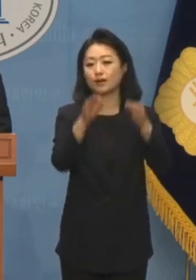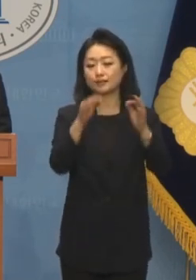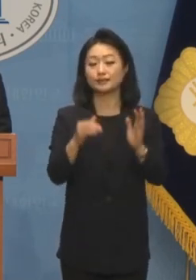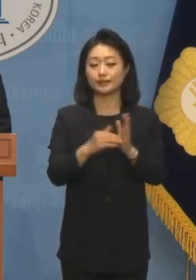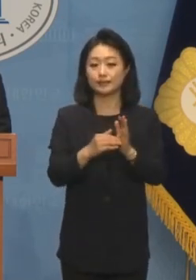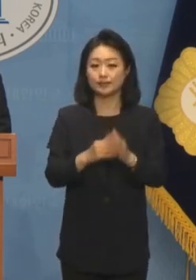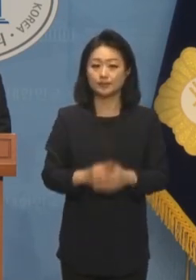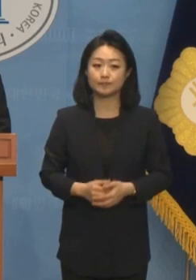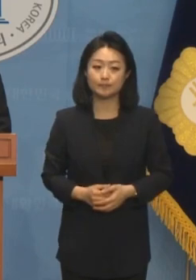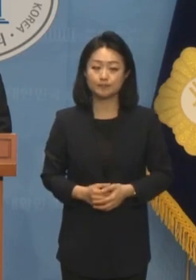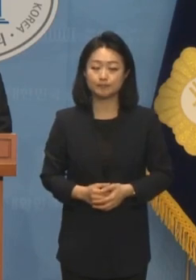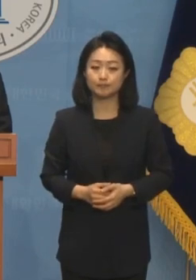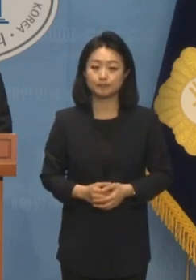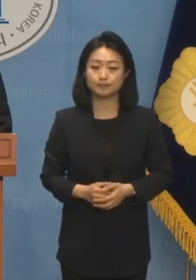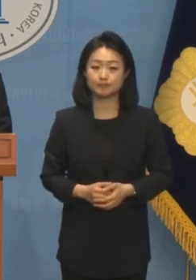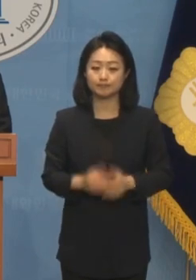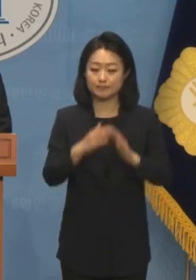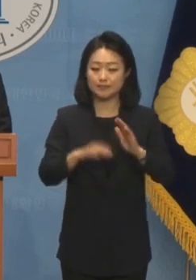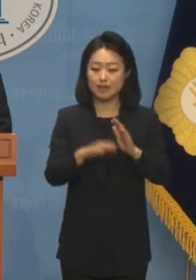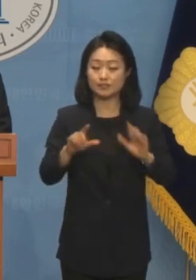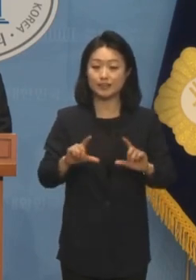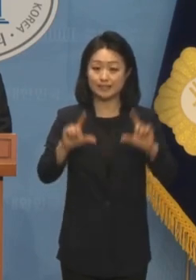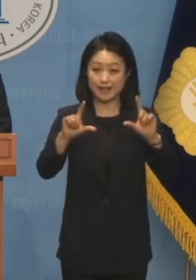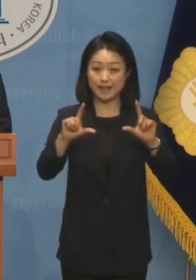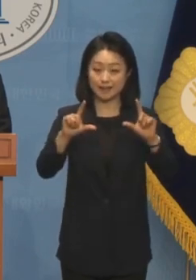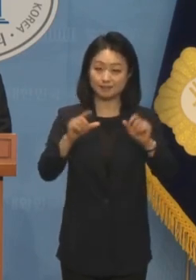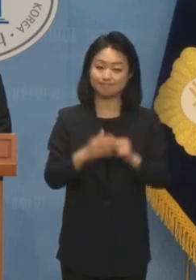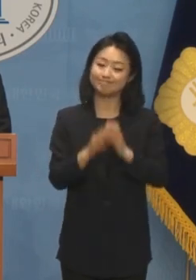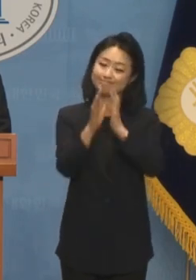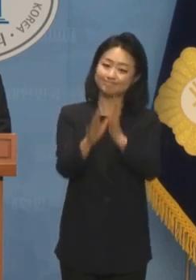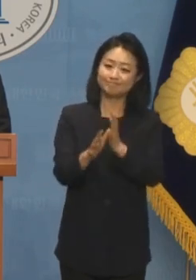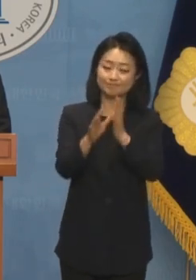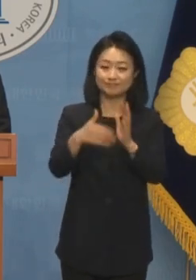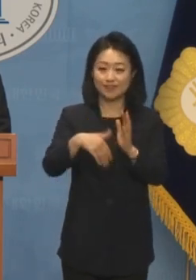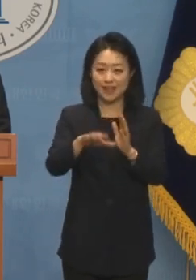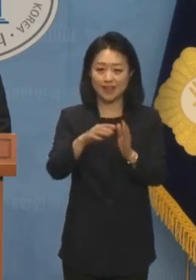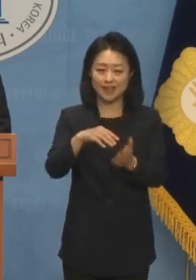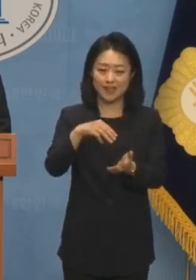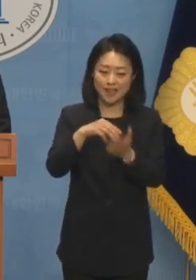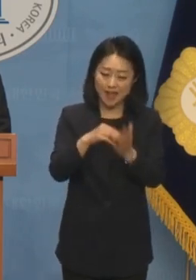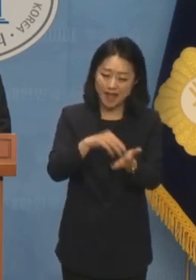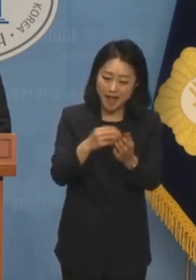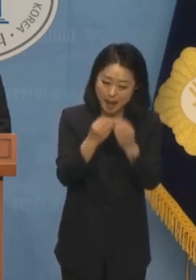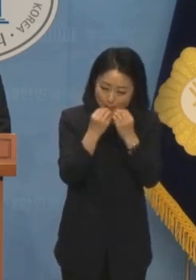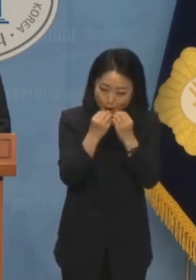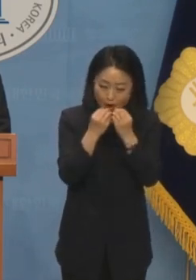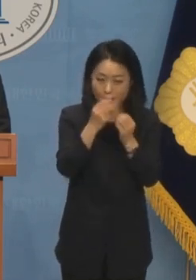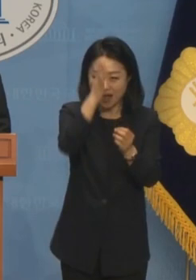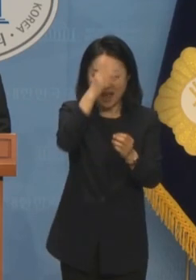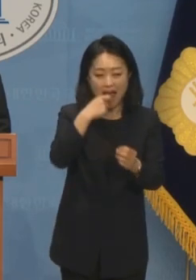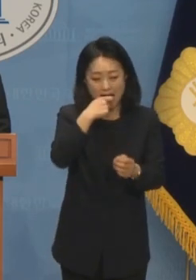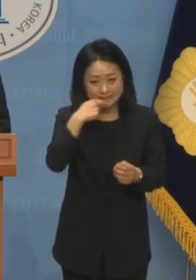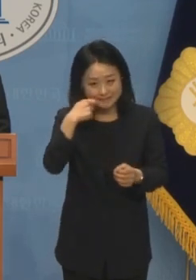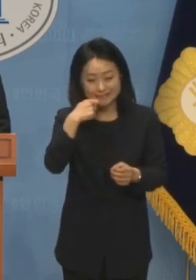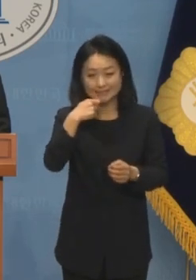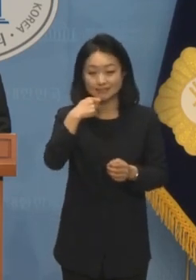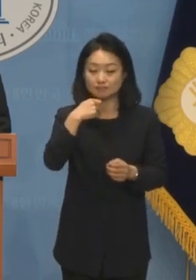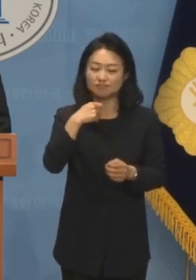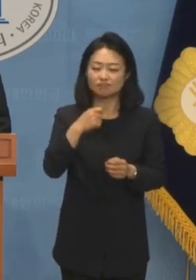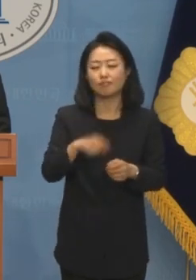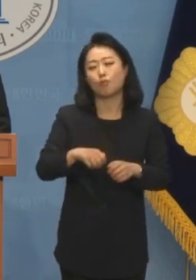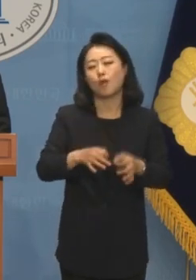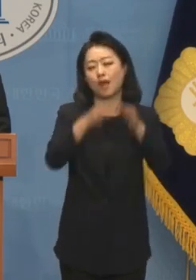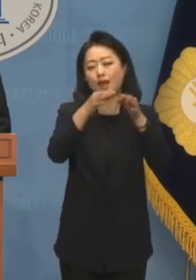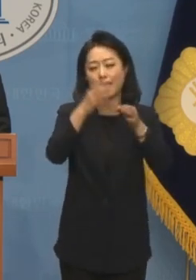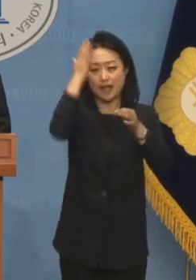올랐습니다. 가정의 달 나들이에 빠질 수 없는 버거, 치킨 등도 가격이 줄줄이 인상되었고